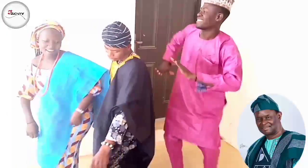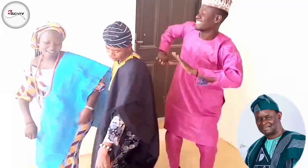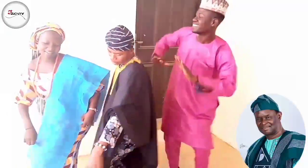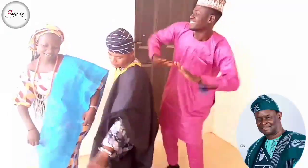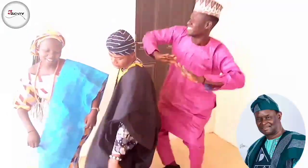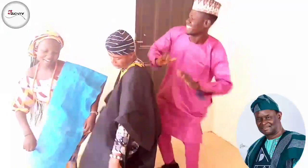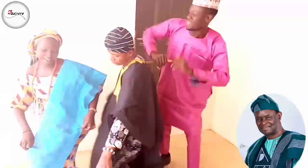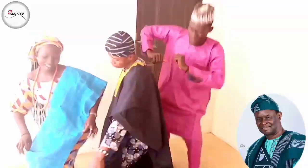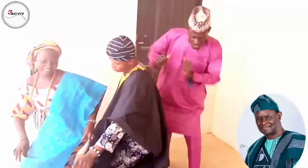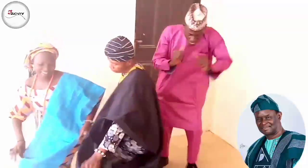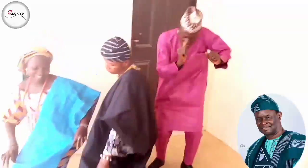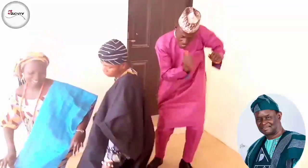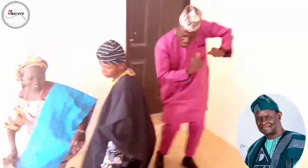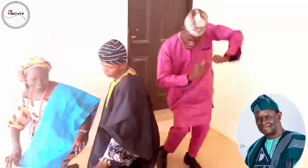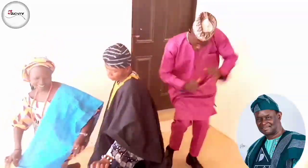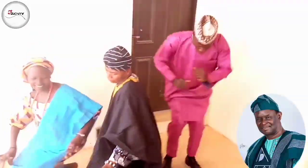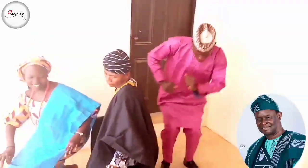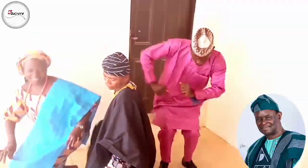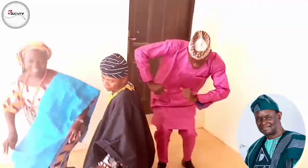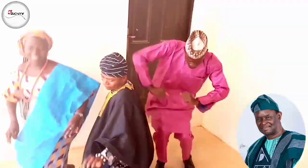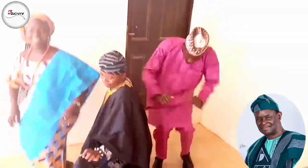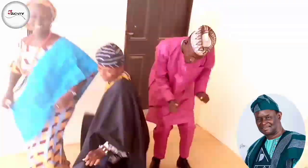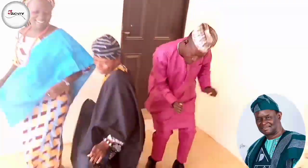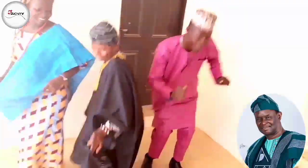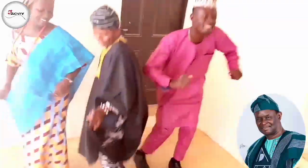Today is my tune.